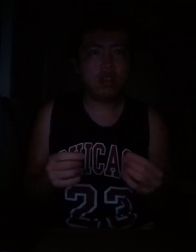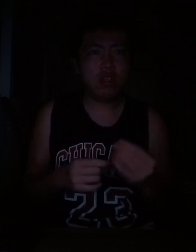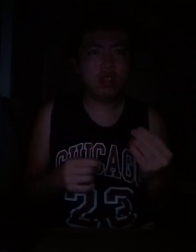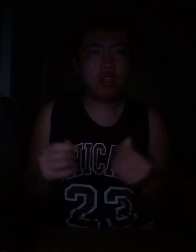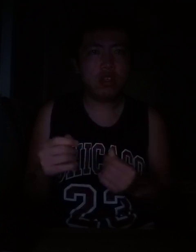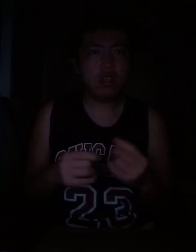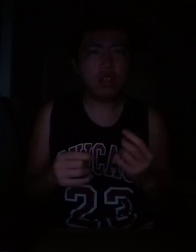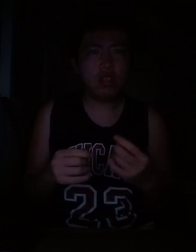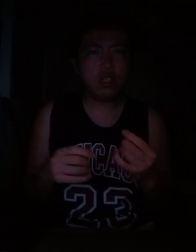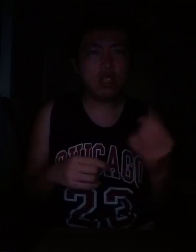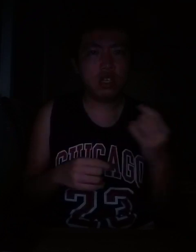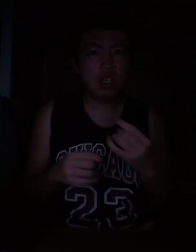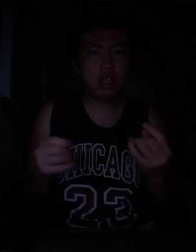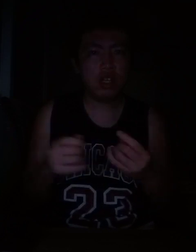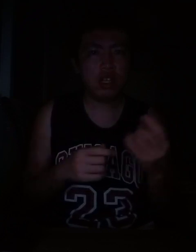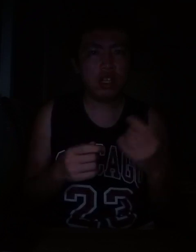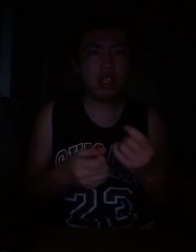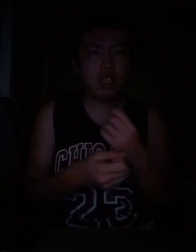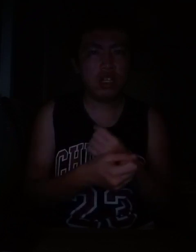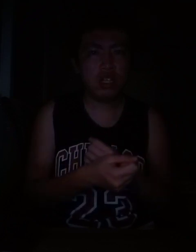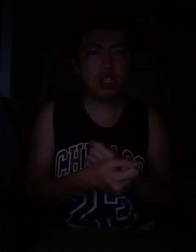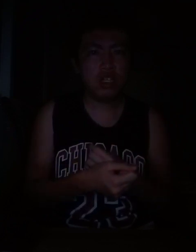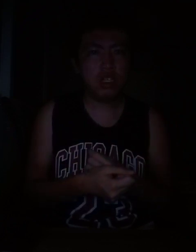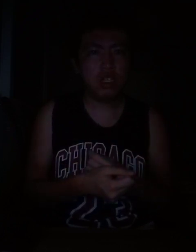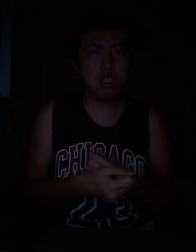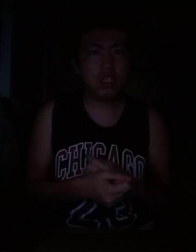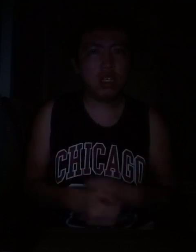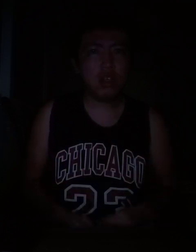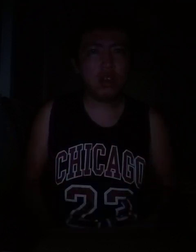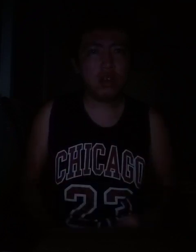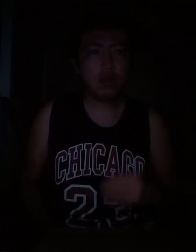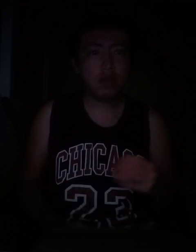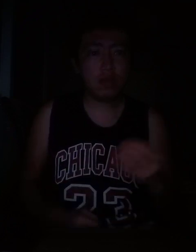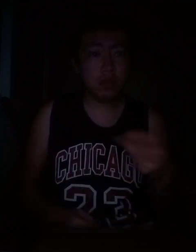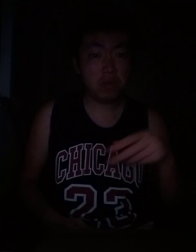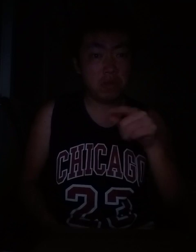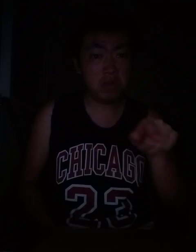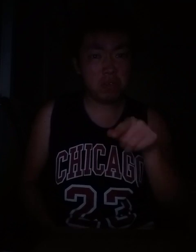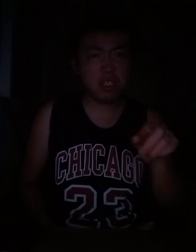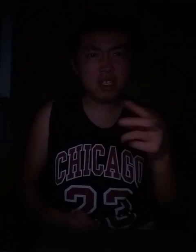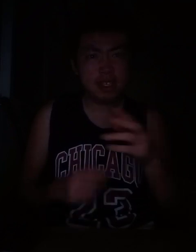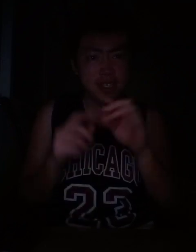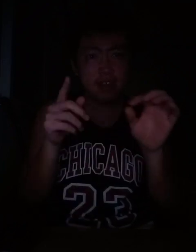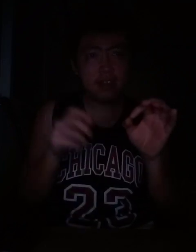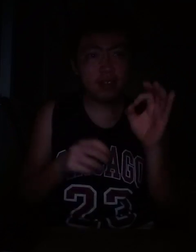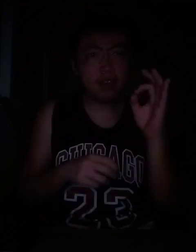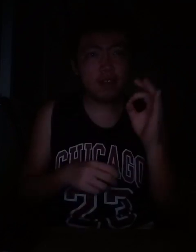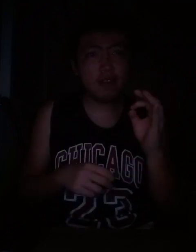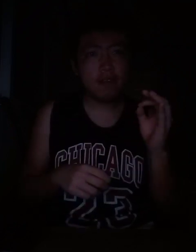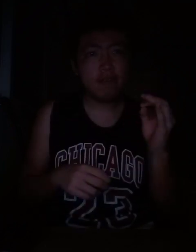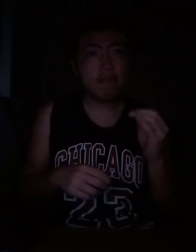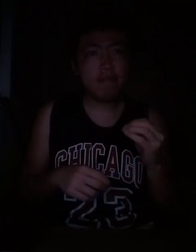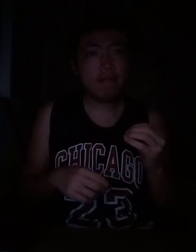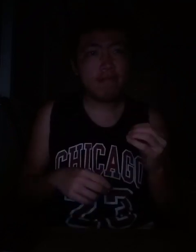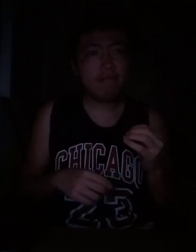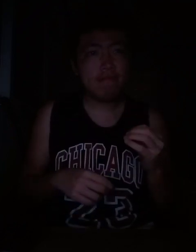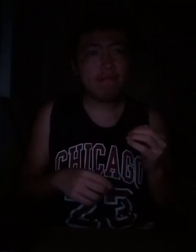시도했지만 결국 경찰에 체포됐습니다. 도주를 하는 과정에서 신호등을 위반한 것은 물론 경찰관의 정지